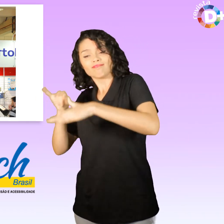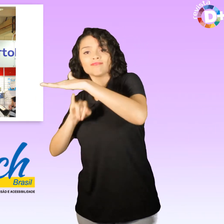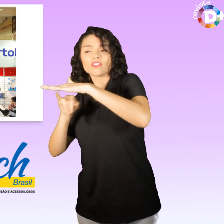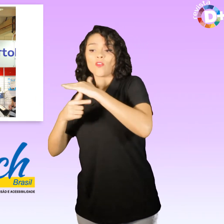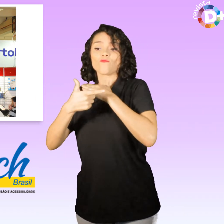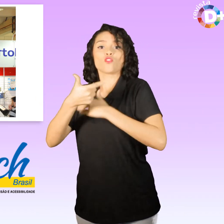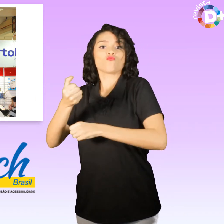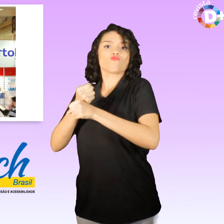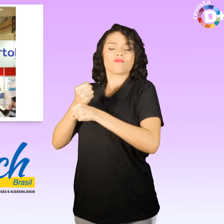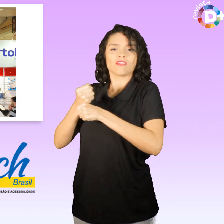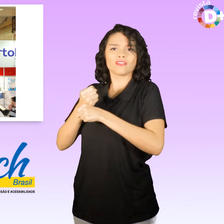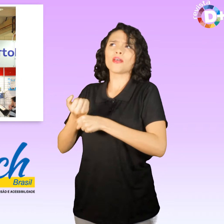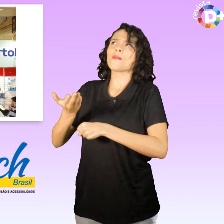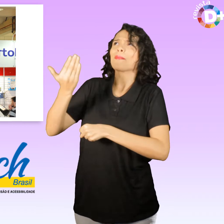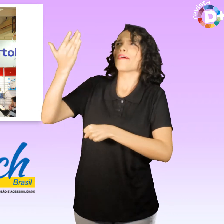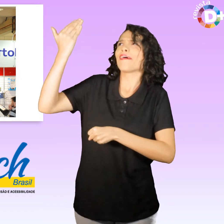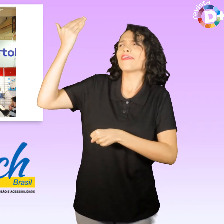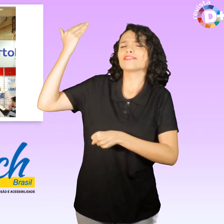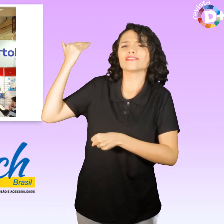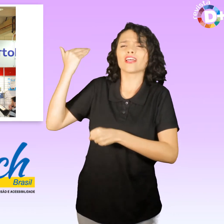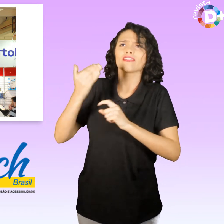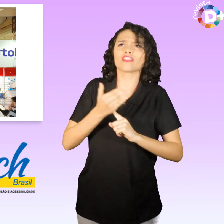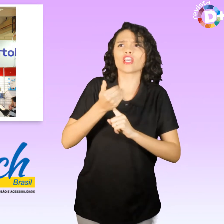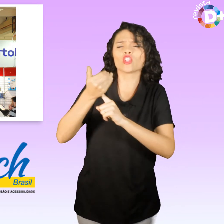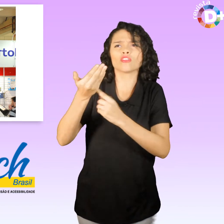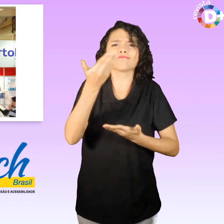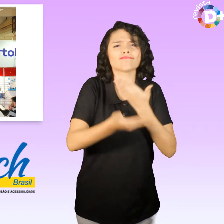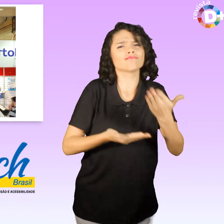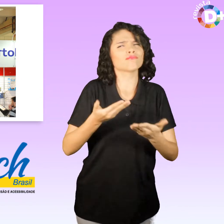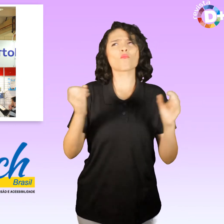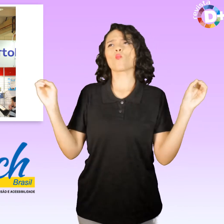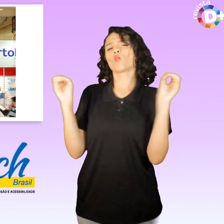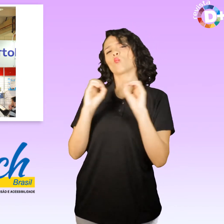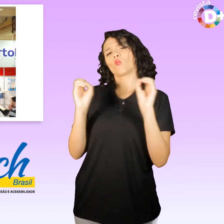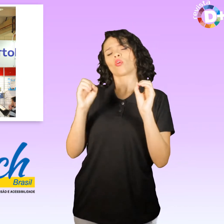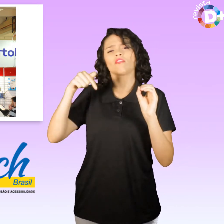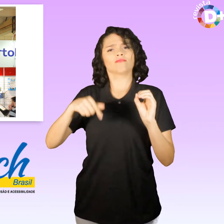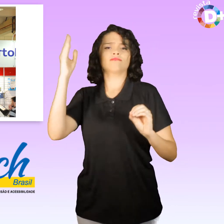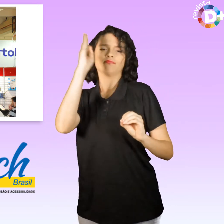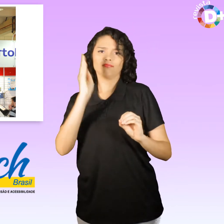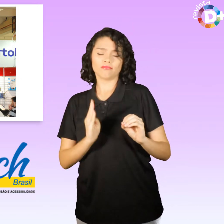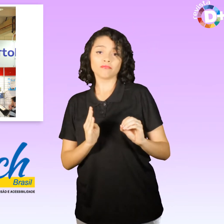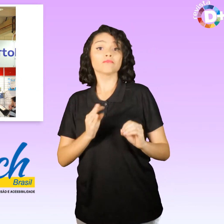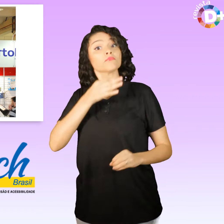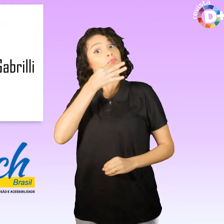onde reabilitação e tecnologia eram praticamente inexistentes no Brasil, destaca